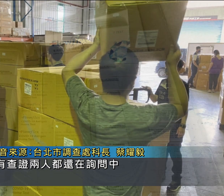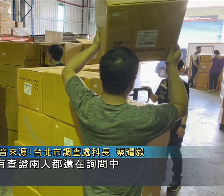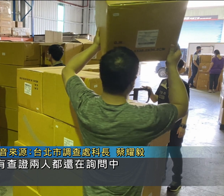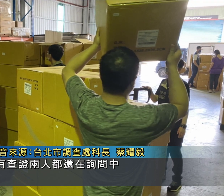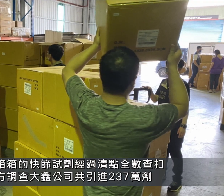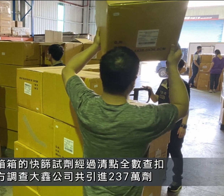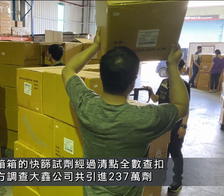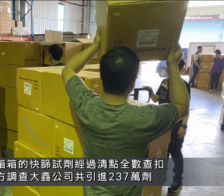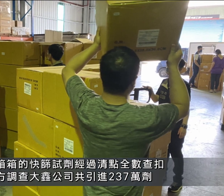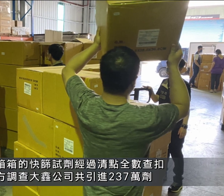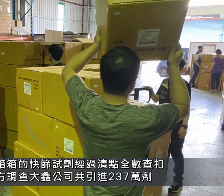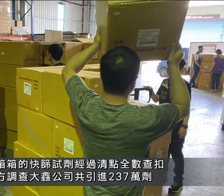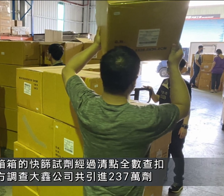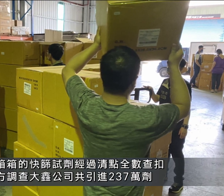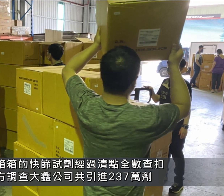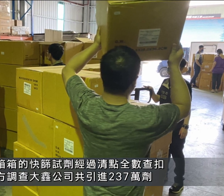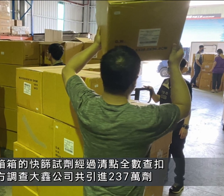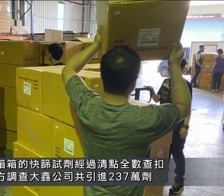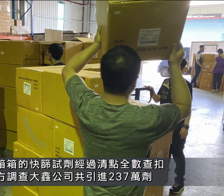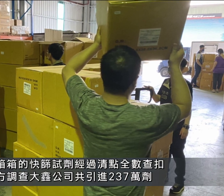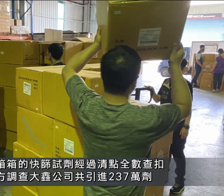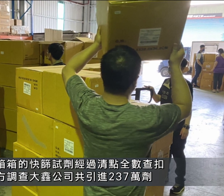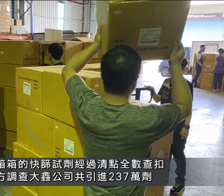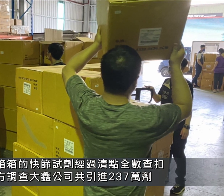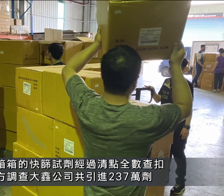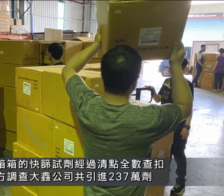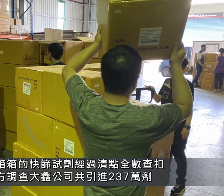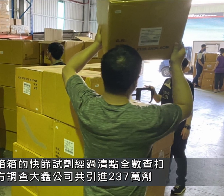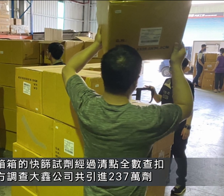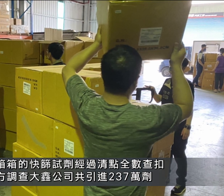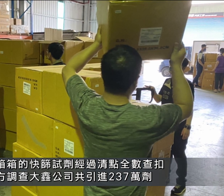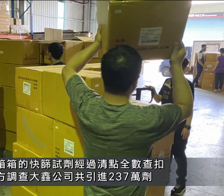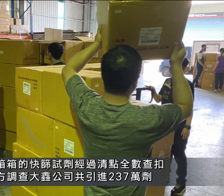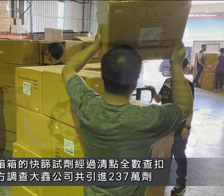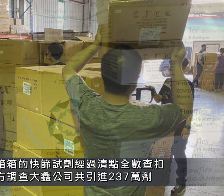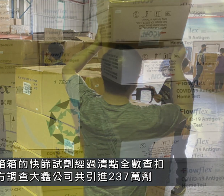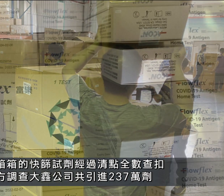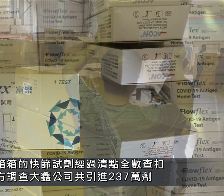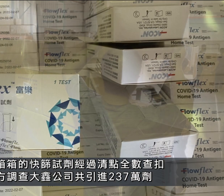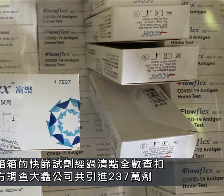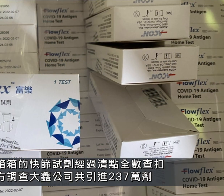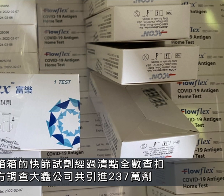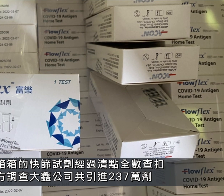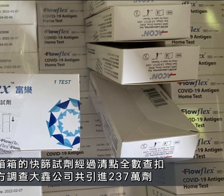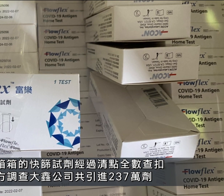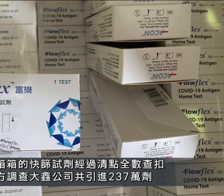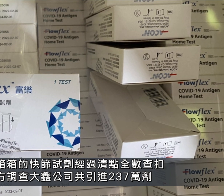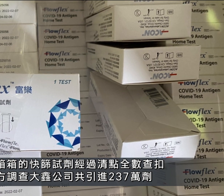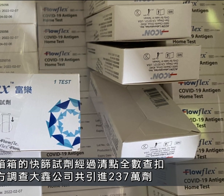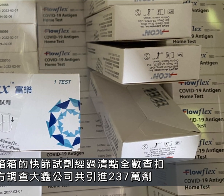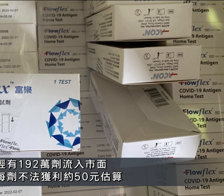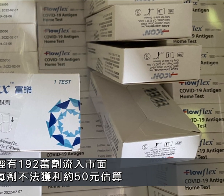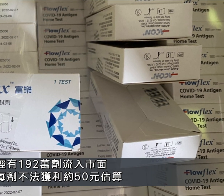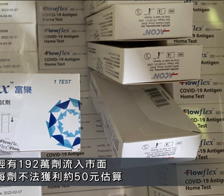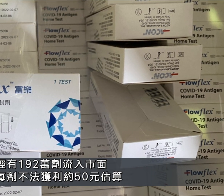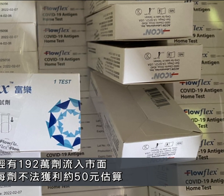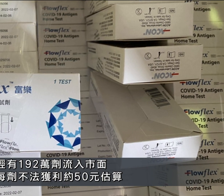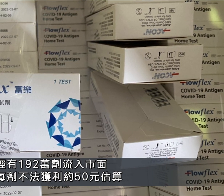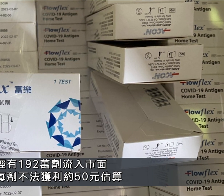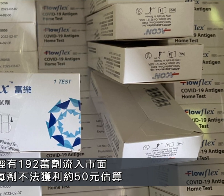1箱箱的快筛试剂经过清点，全数查扣。检方调查大兴公司共引进237万剂，已经有192万剂